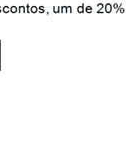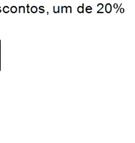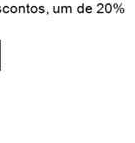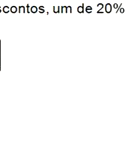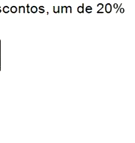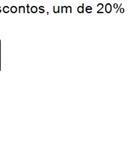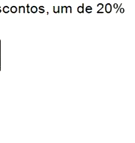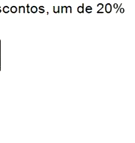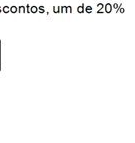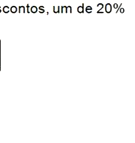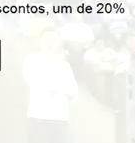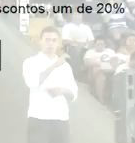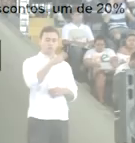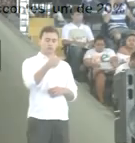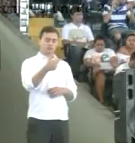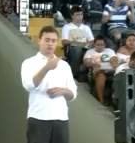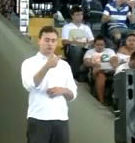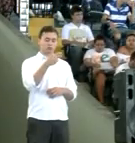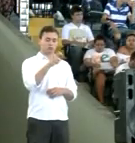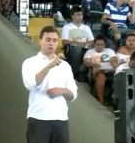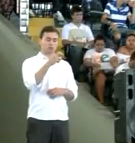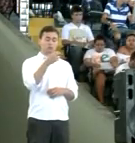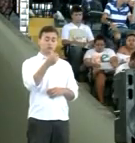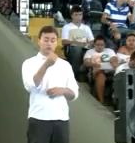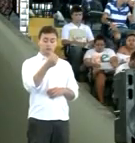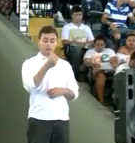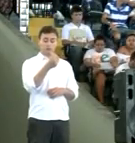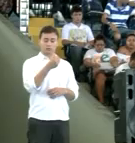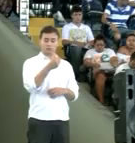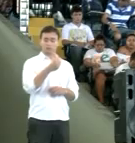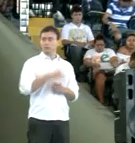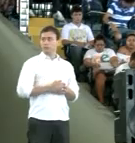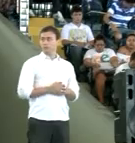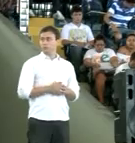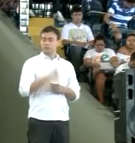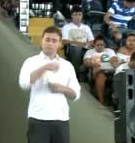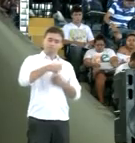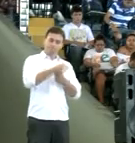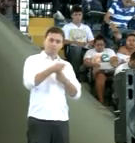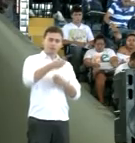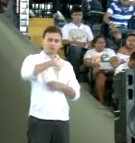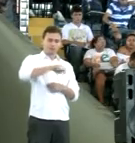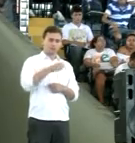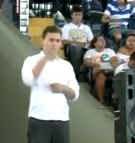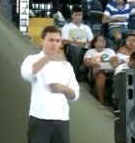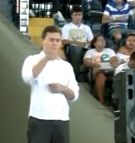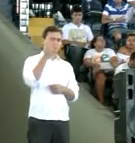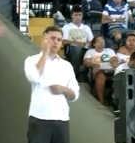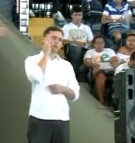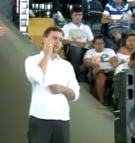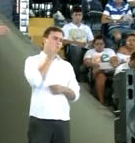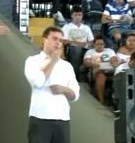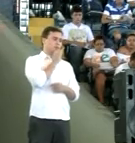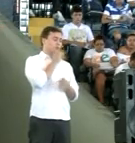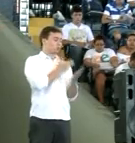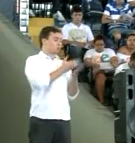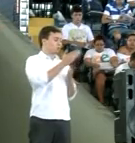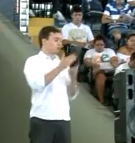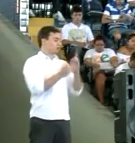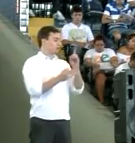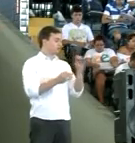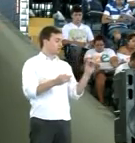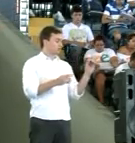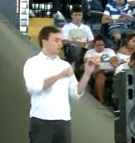com 56. Ei, entende a matemática, rapaz? Se tu sai de 100